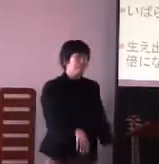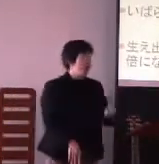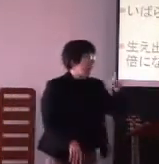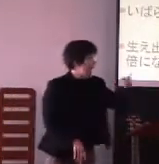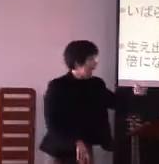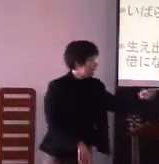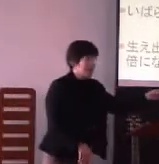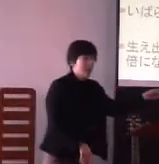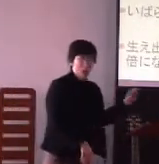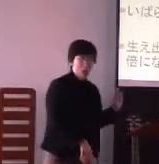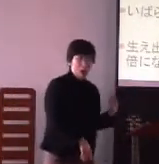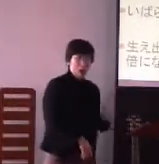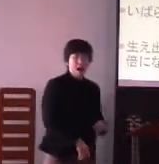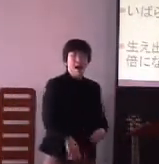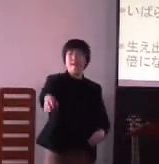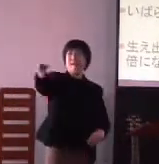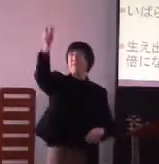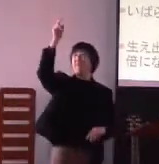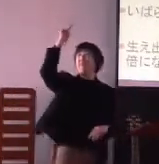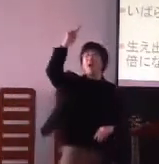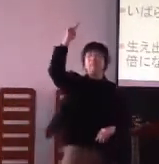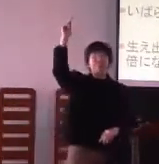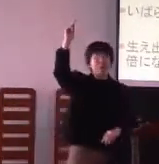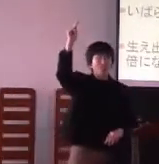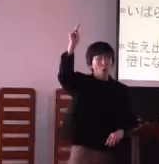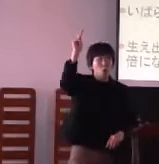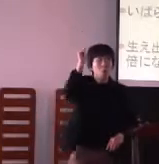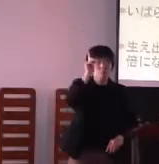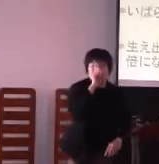けれどもイエス様のお話が、神様